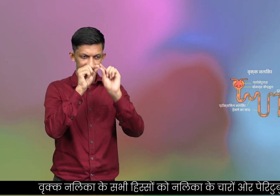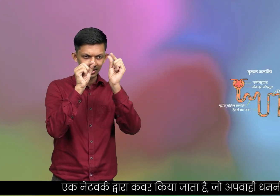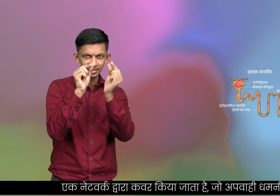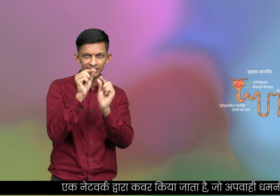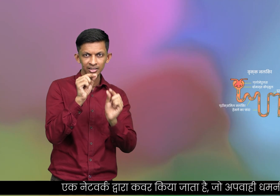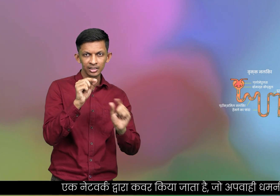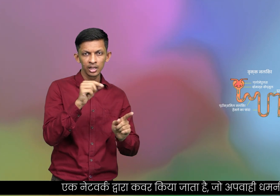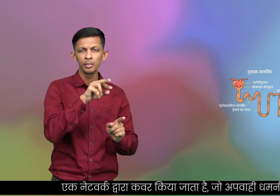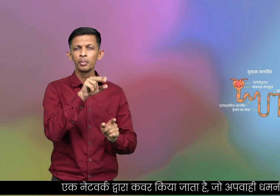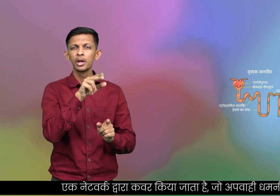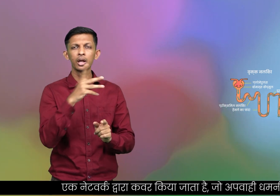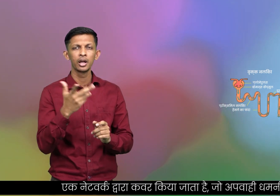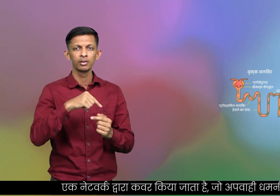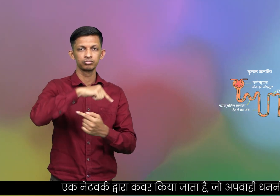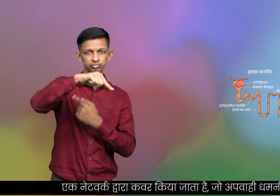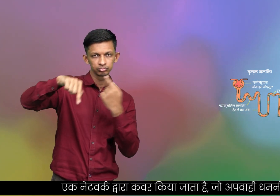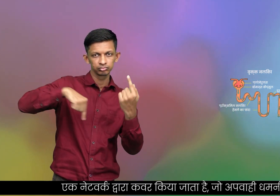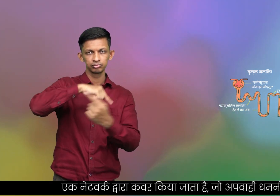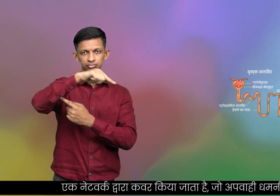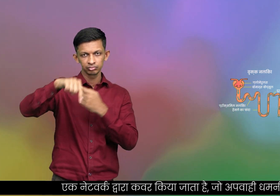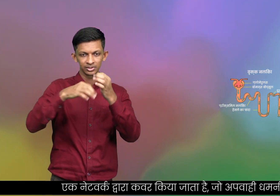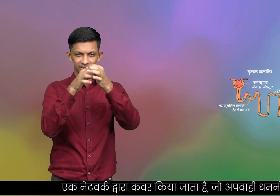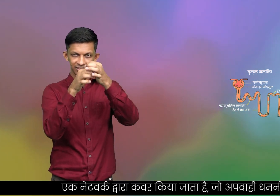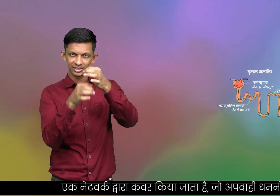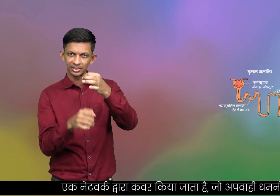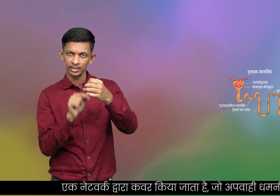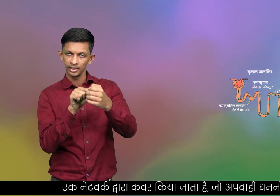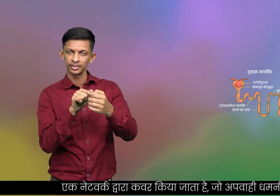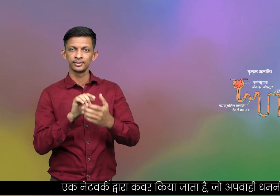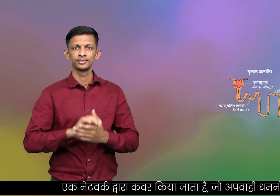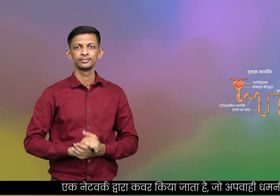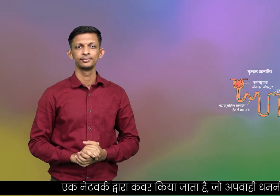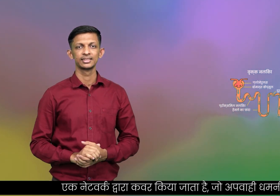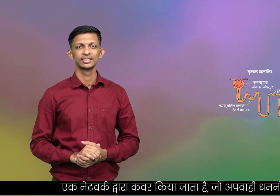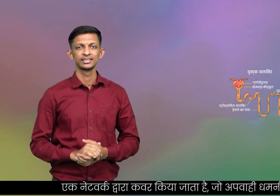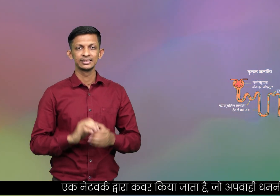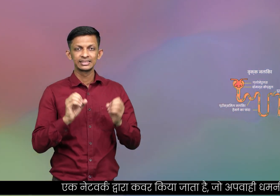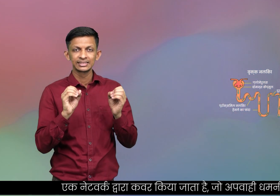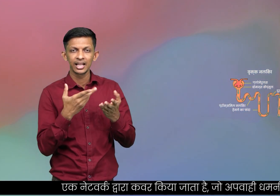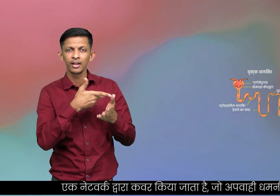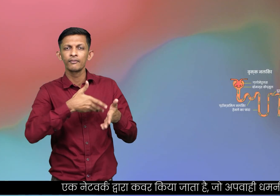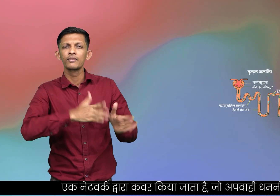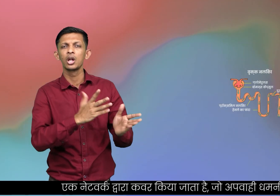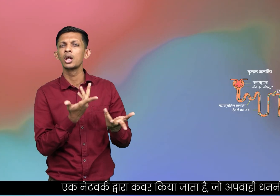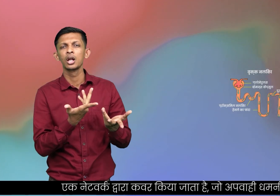एक नेटवर्क द्वारा कवर किया जाता है, जो अपवाही धमनी